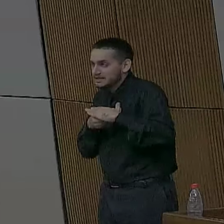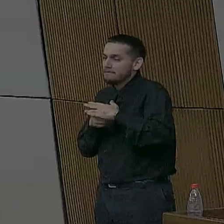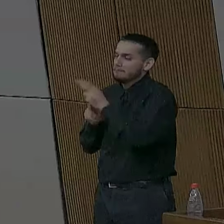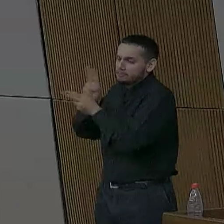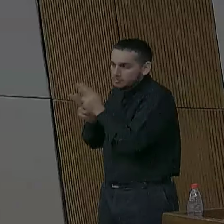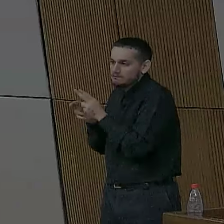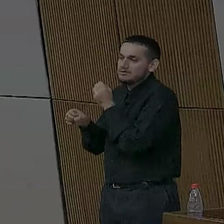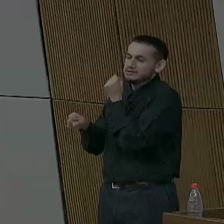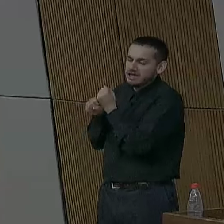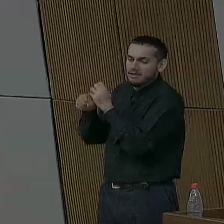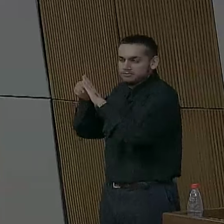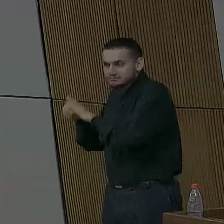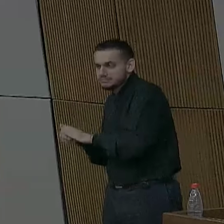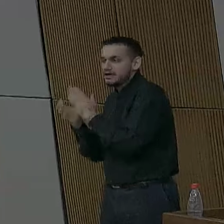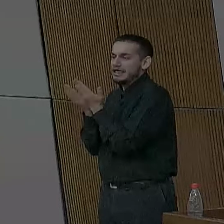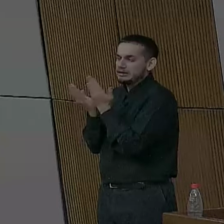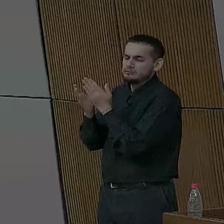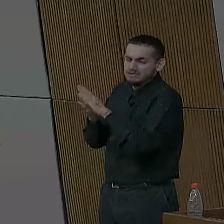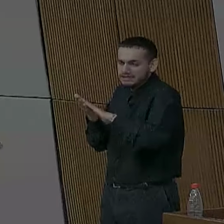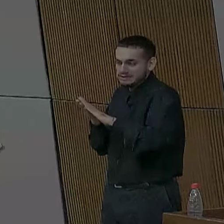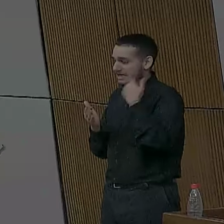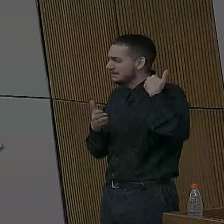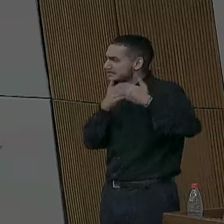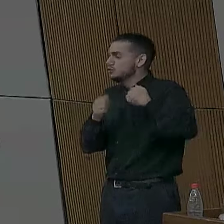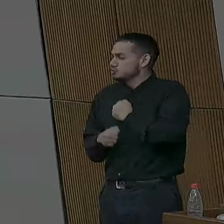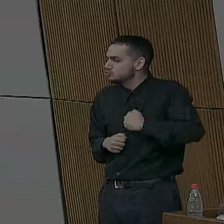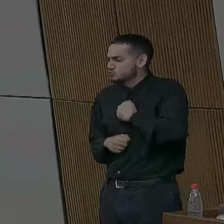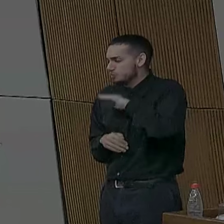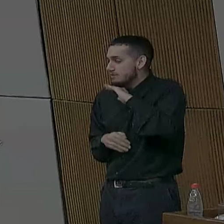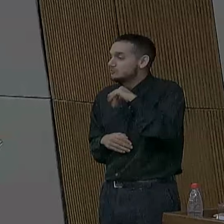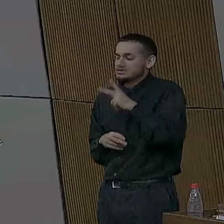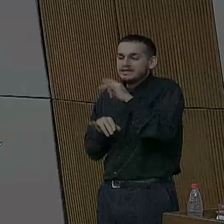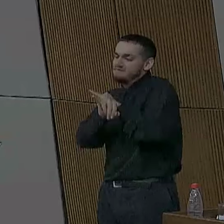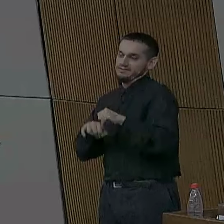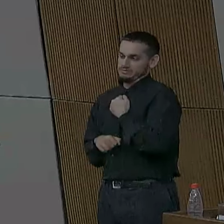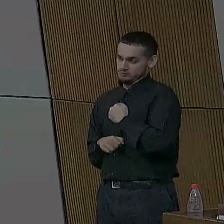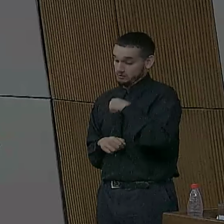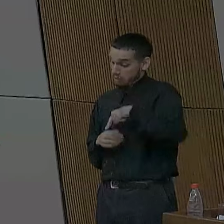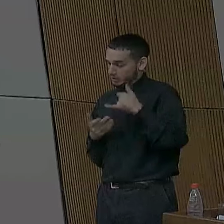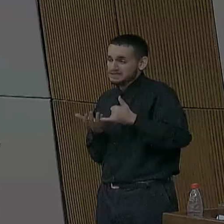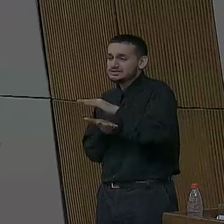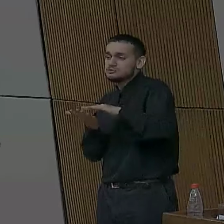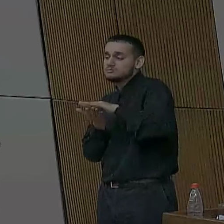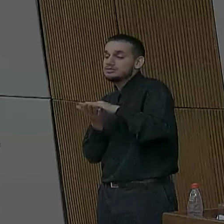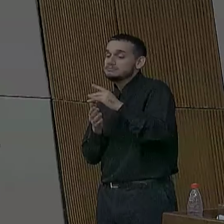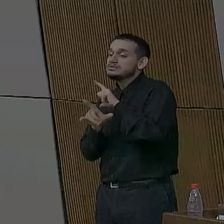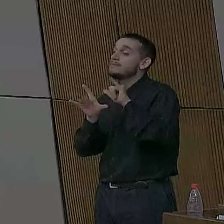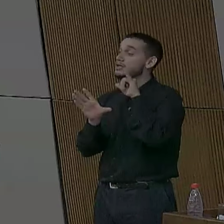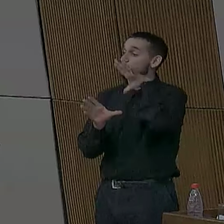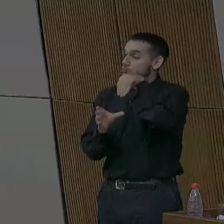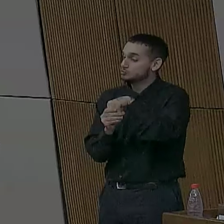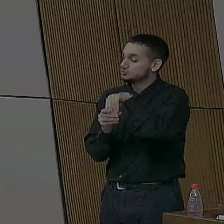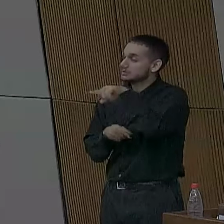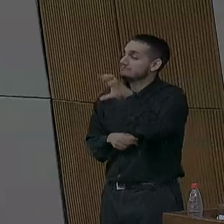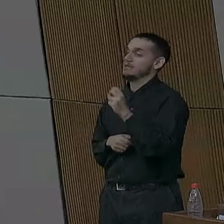cuestas dificultades, ya inclusive en estas situaciones, en esta época, de inclusión. Ahora